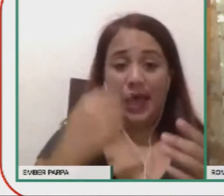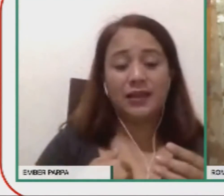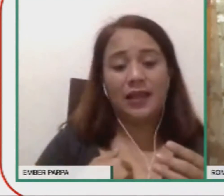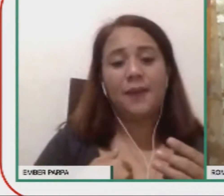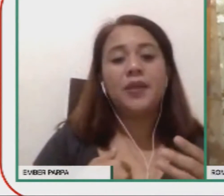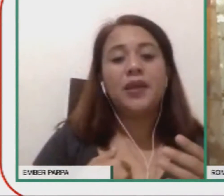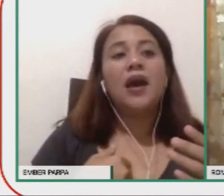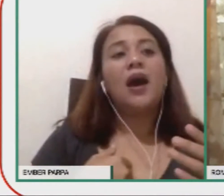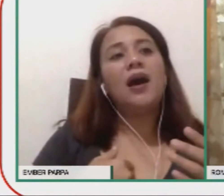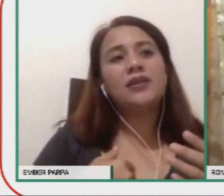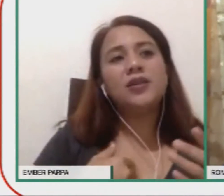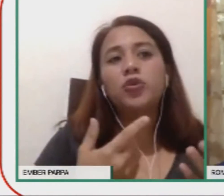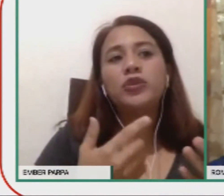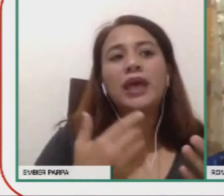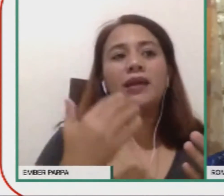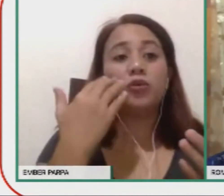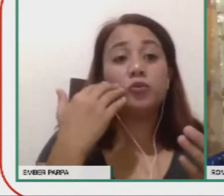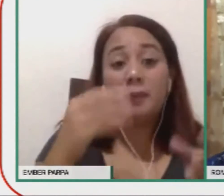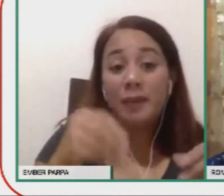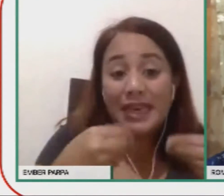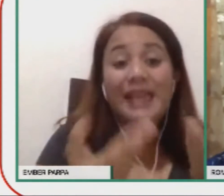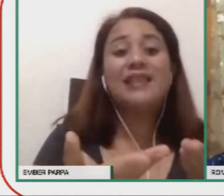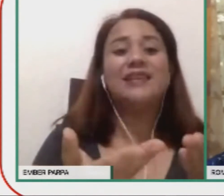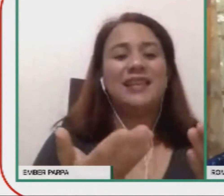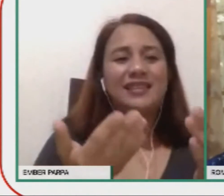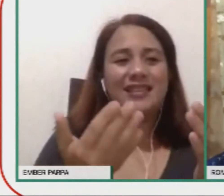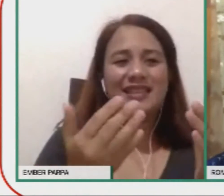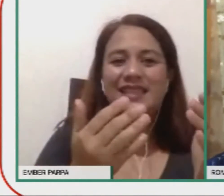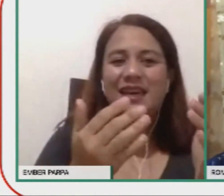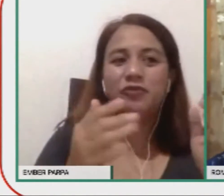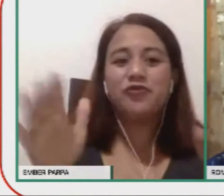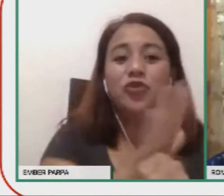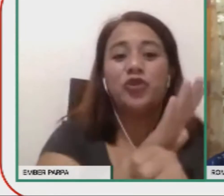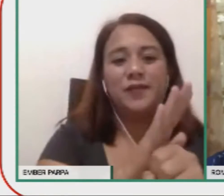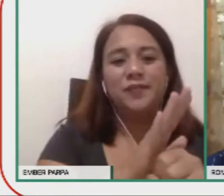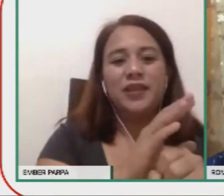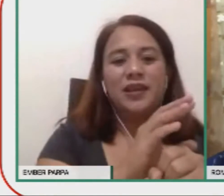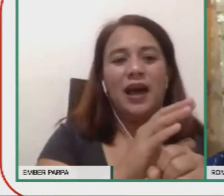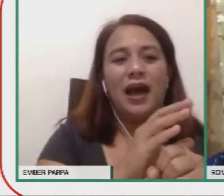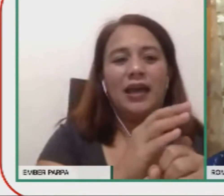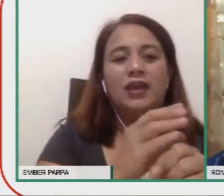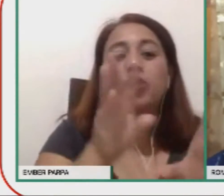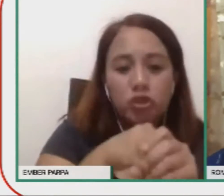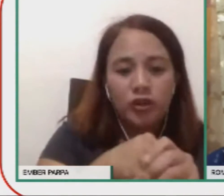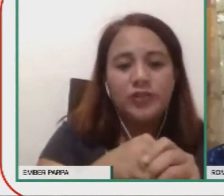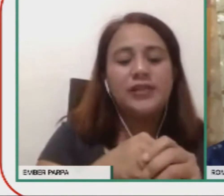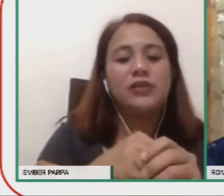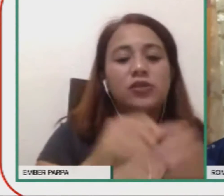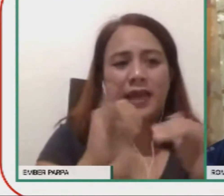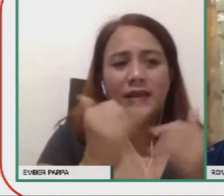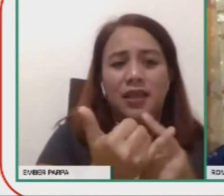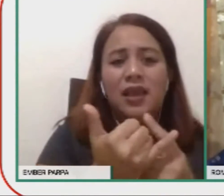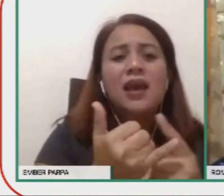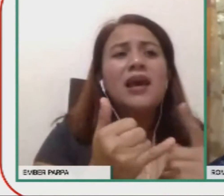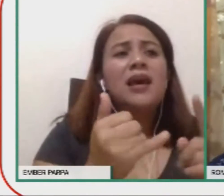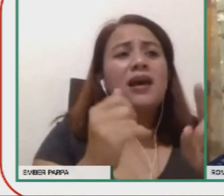akin siguro dahil kung mabigyan lang talaga sila ng full inclusion sa